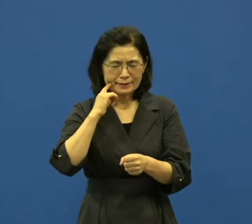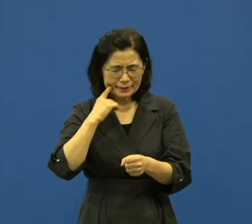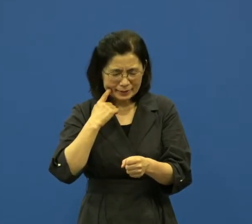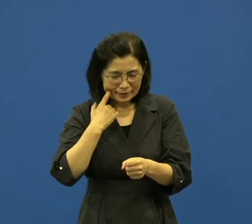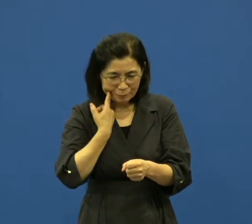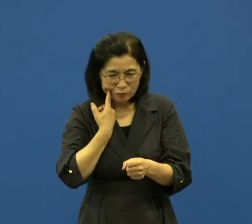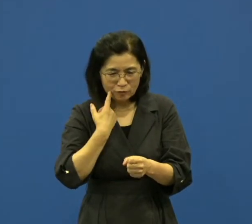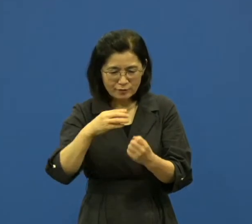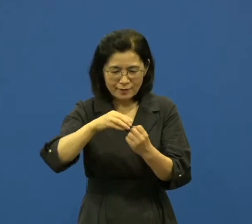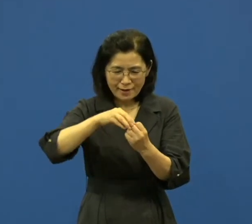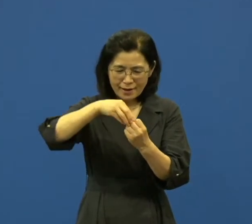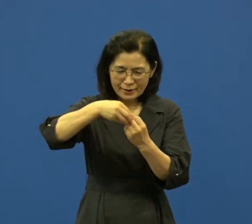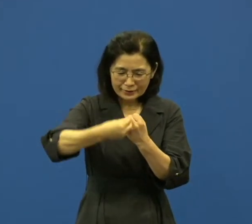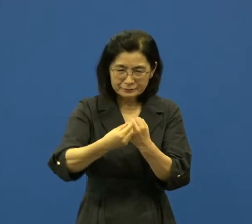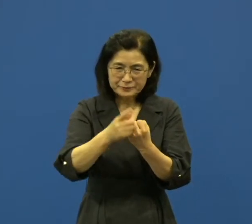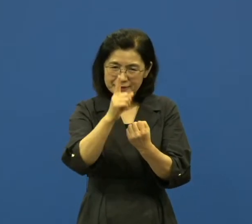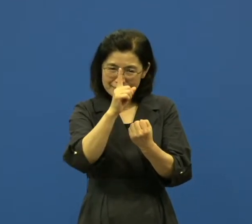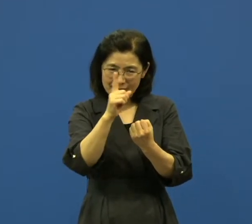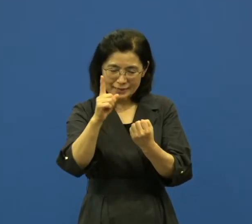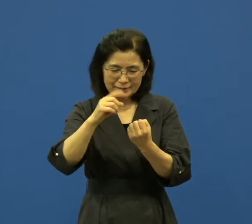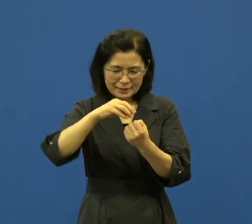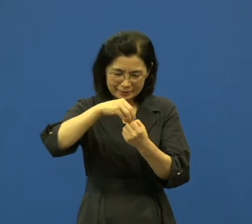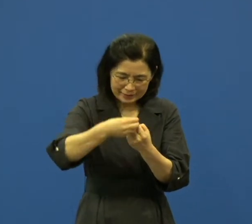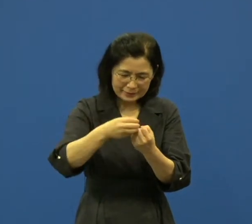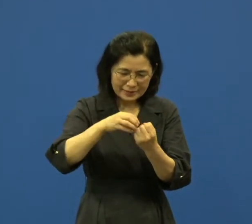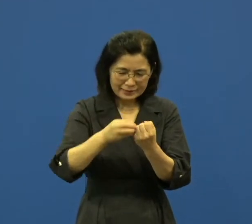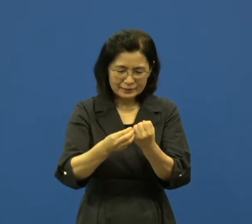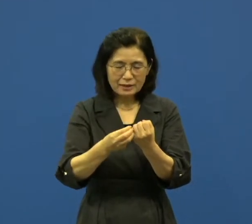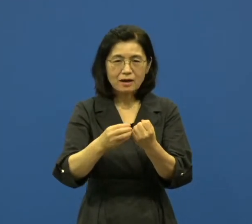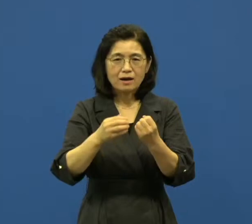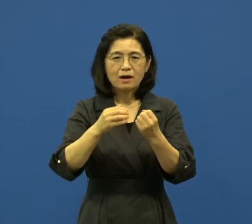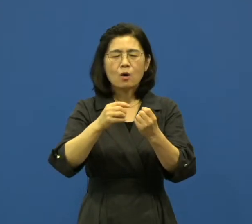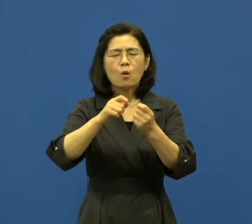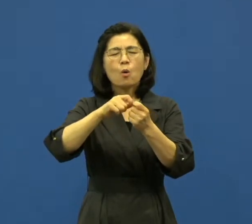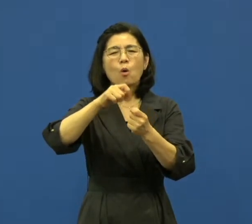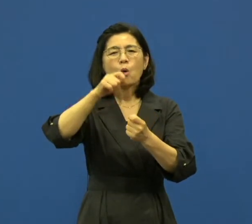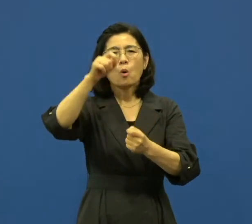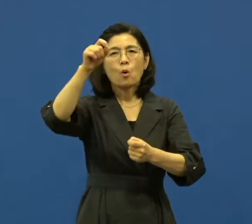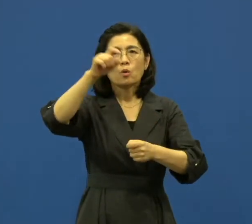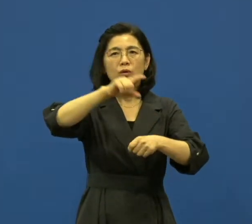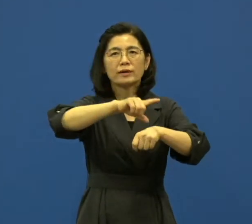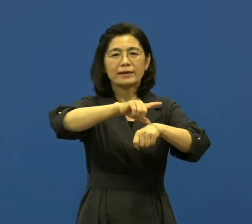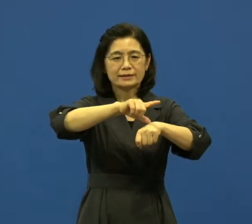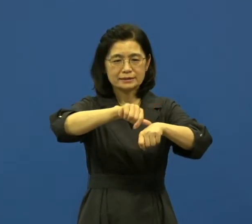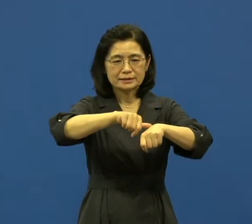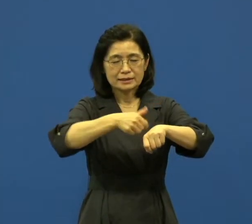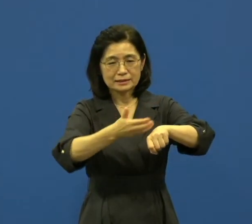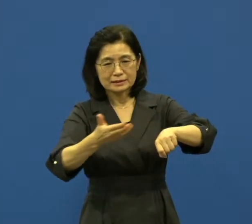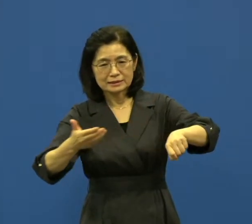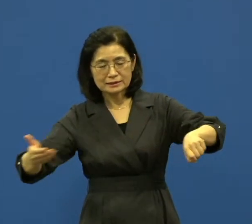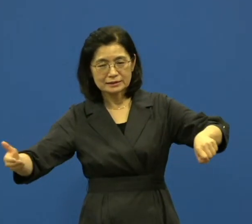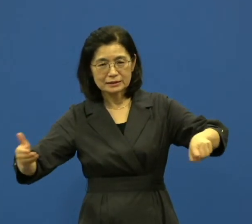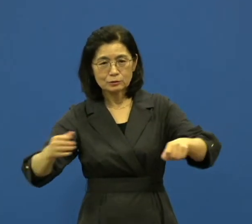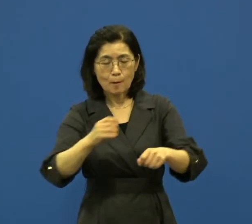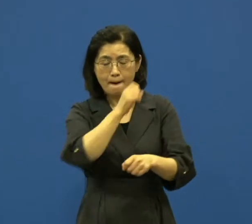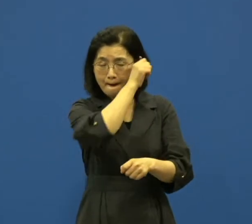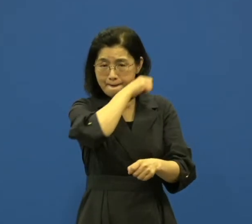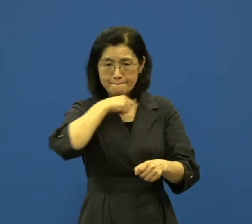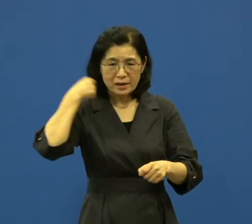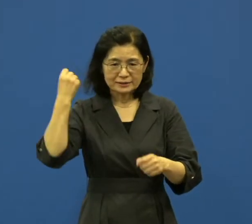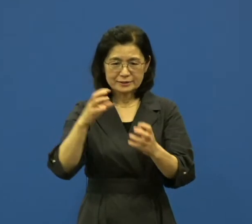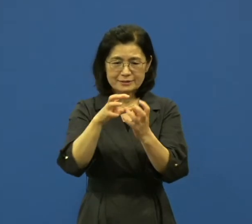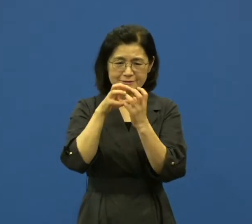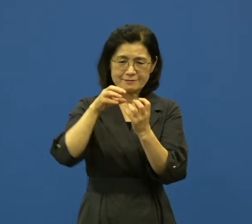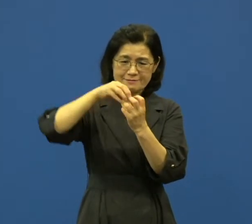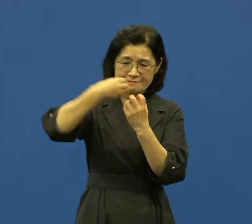그 껍질 하나까지 다 해서 오랜 시간이 지나도 탱글탱글하게 그